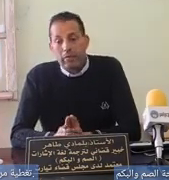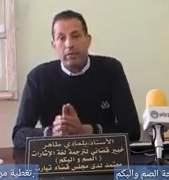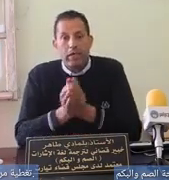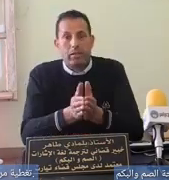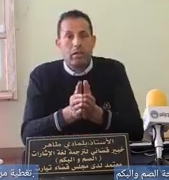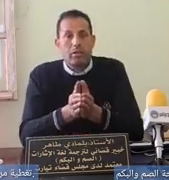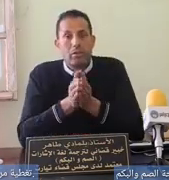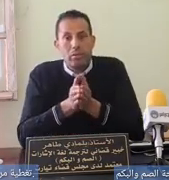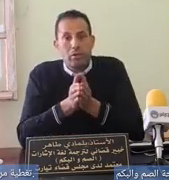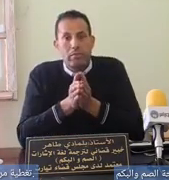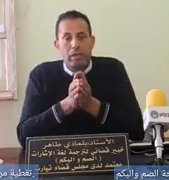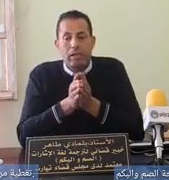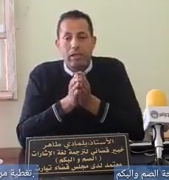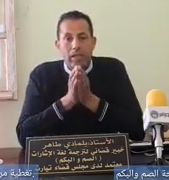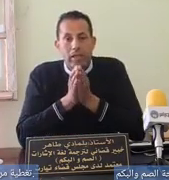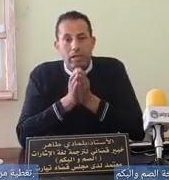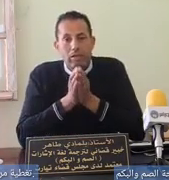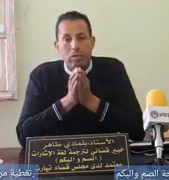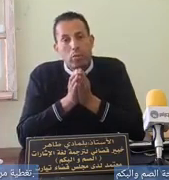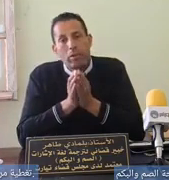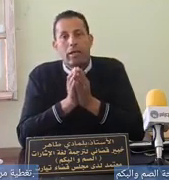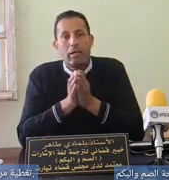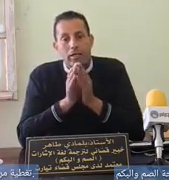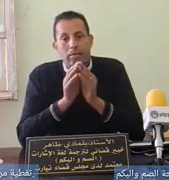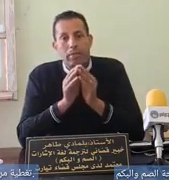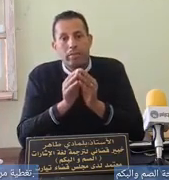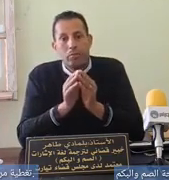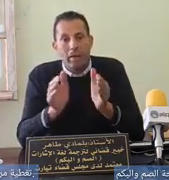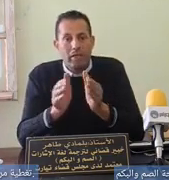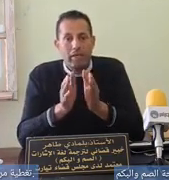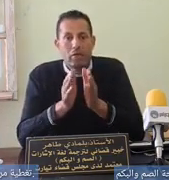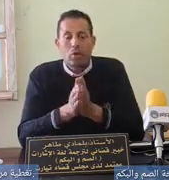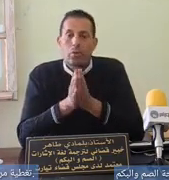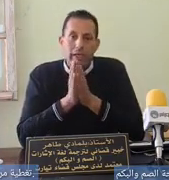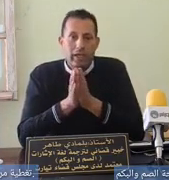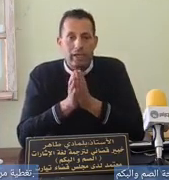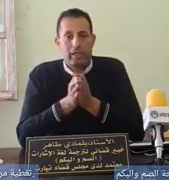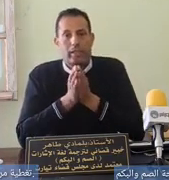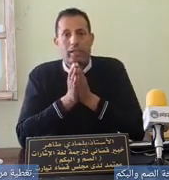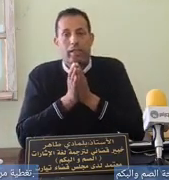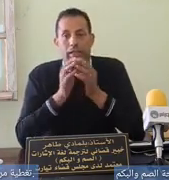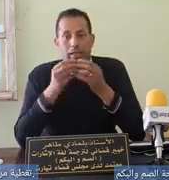لفئة الصم والبخم اللي نقول لها مهمشة، وهي القناة اللي